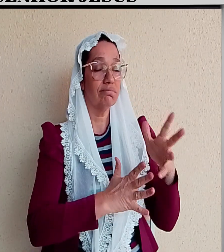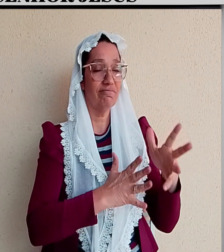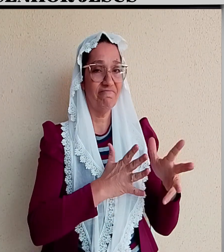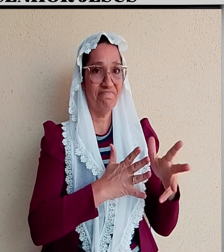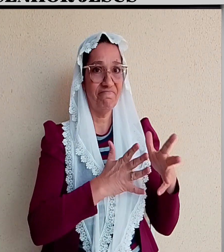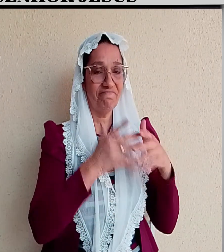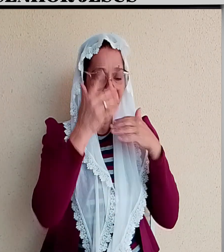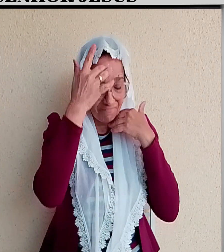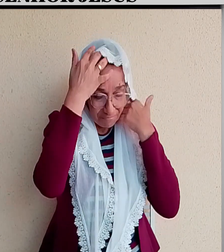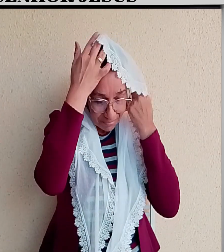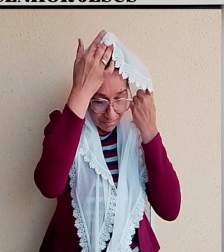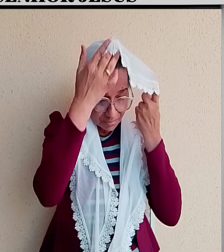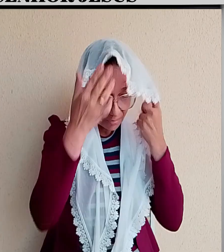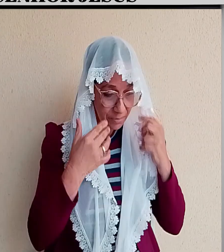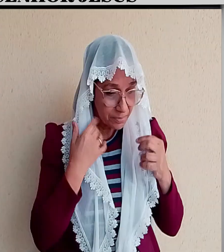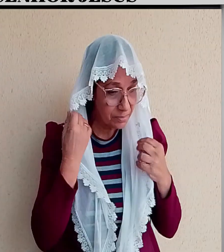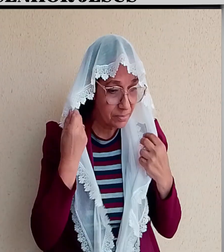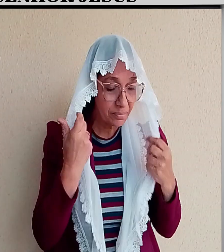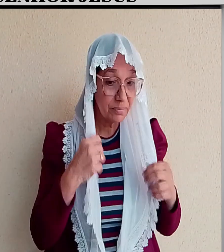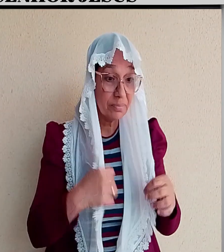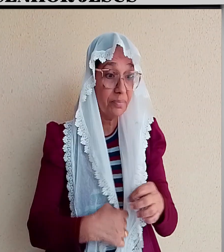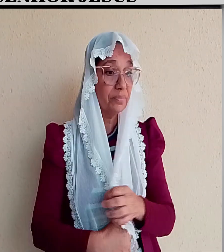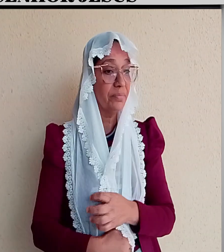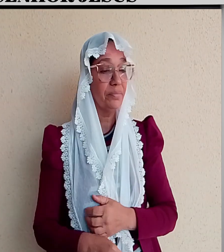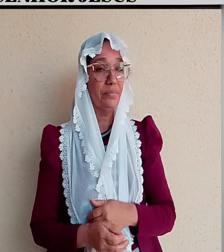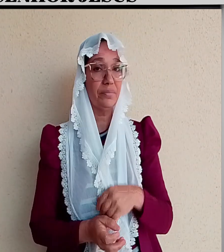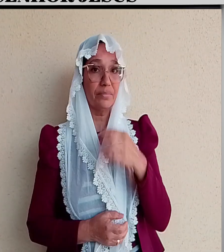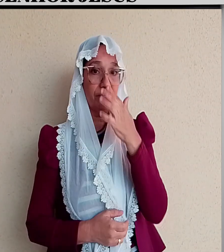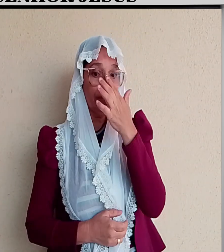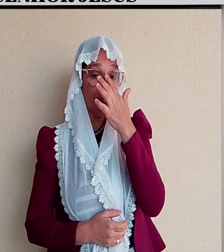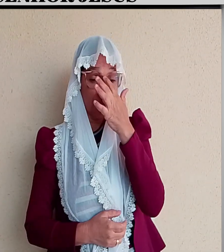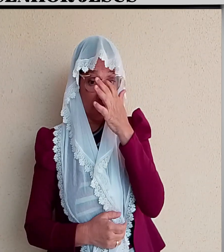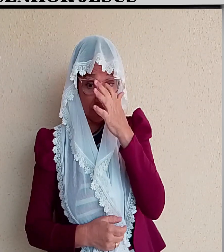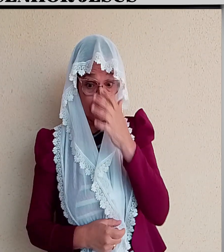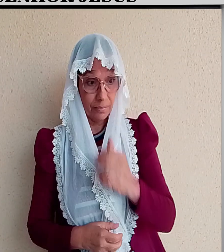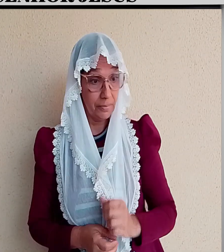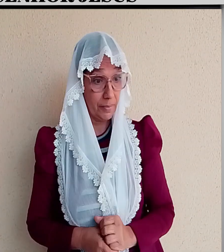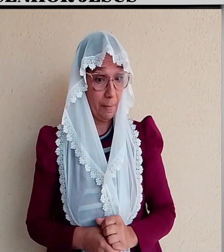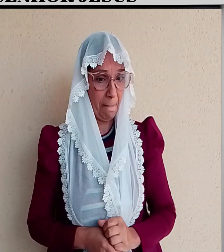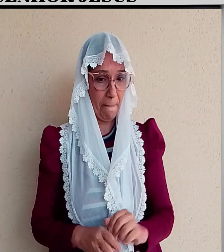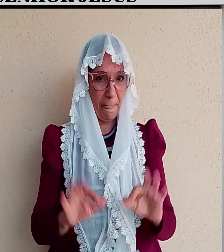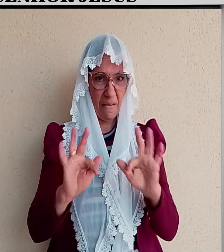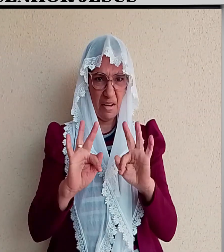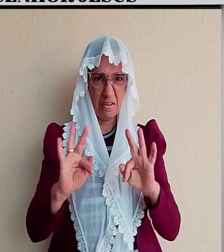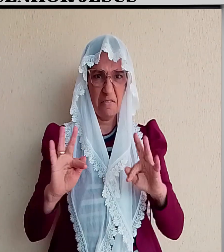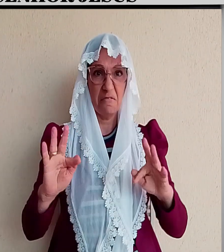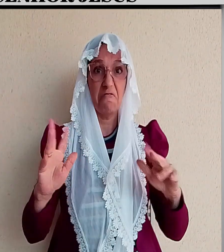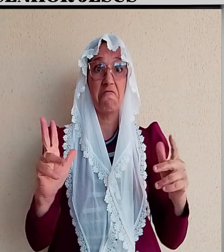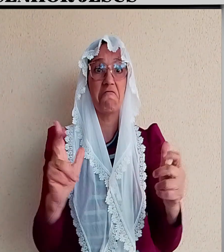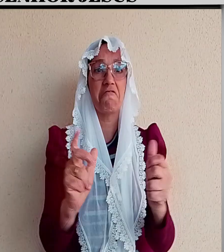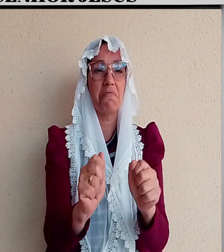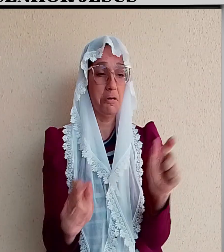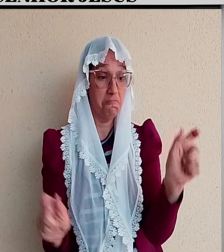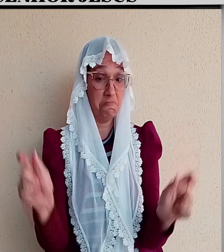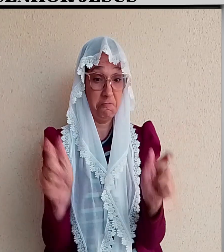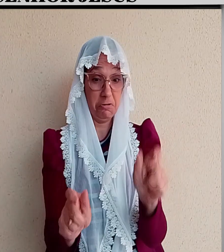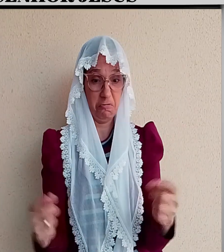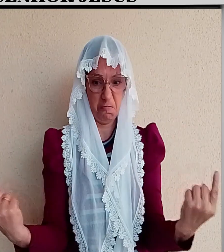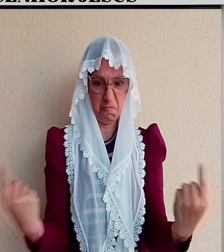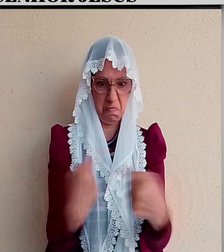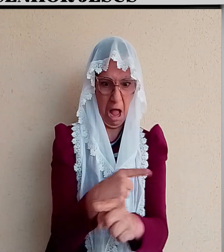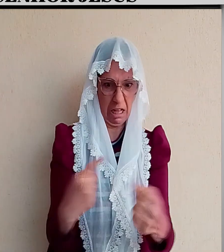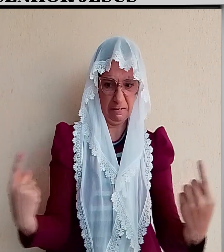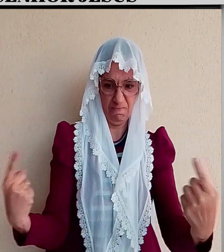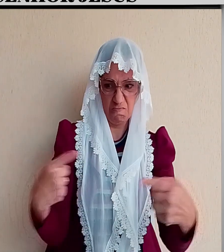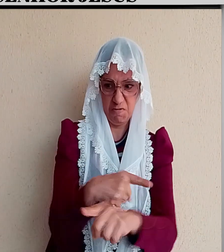de vosso Pai é quem fala em vós. E o irmão entregará à morte o irmão, e o pai o filho, e os filhos